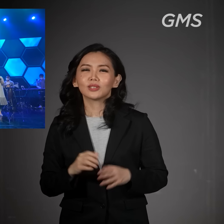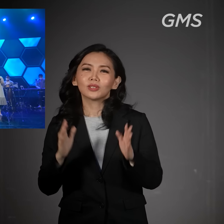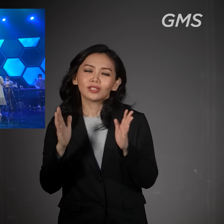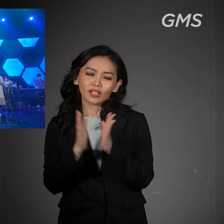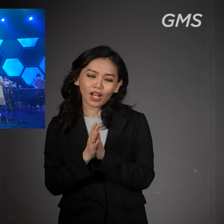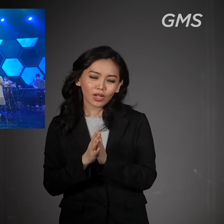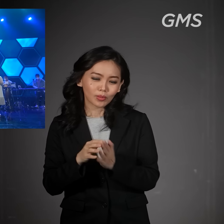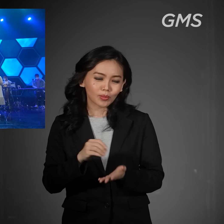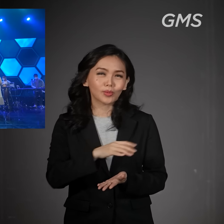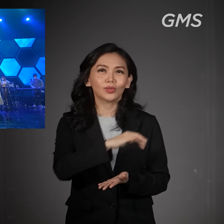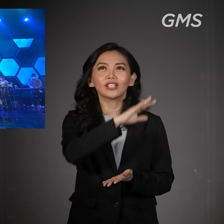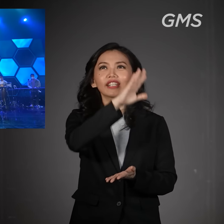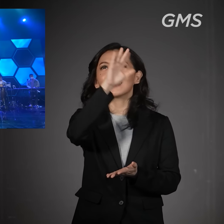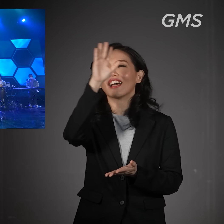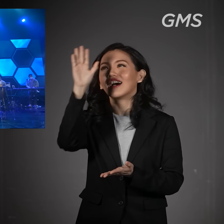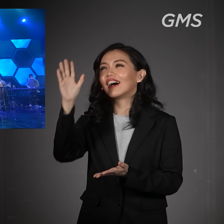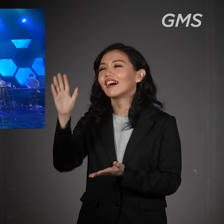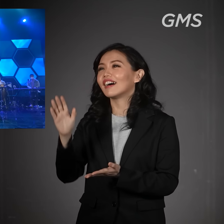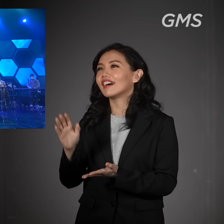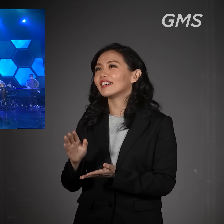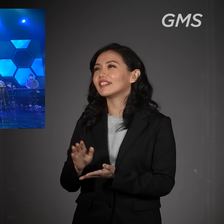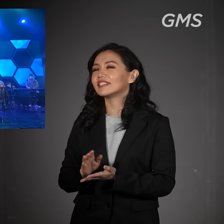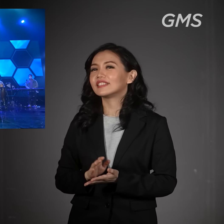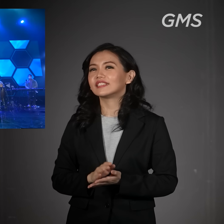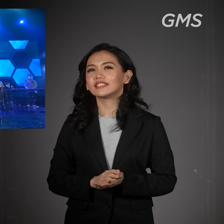dan mulia.